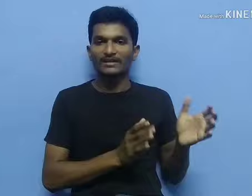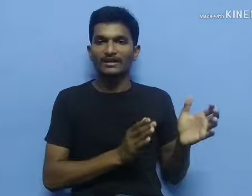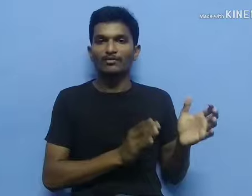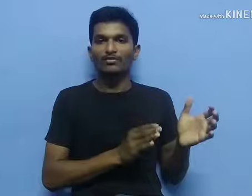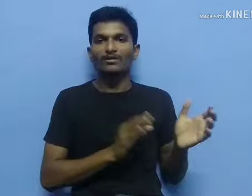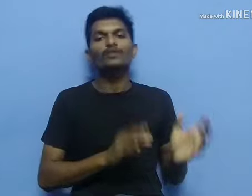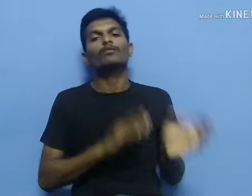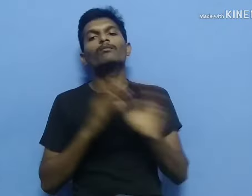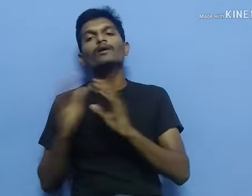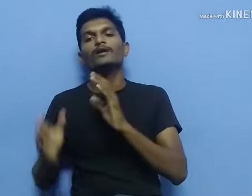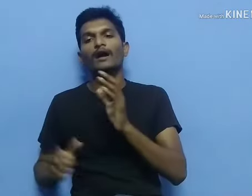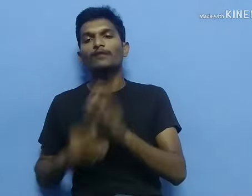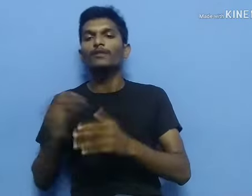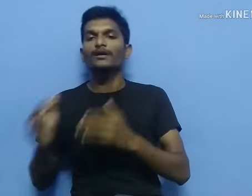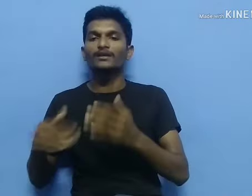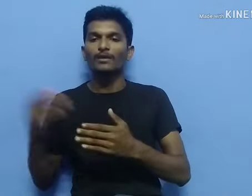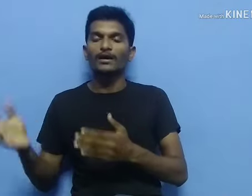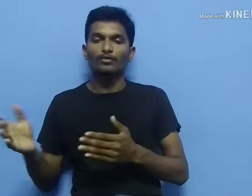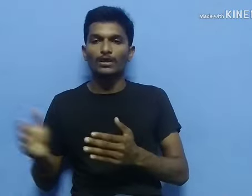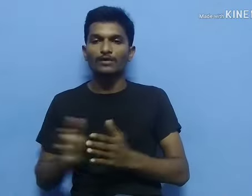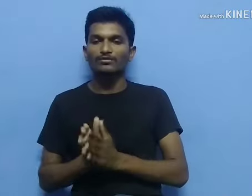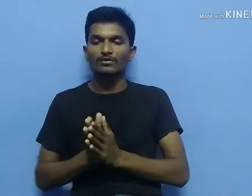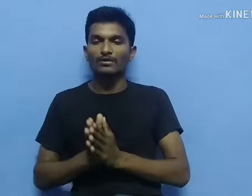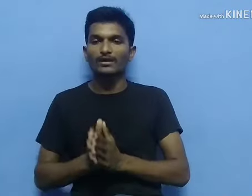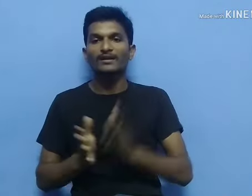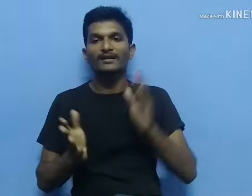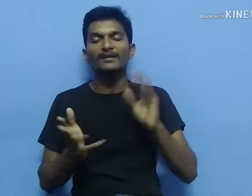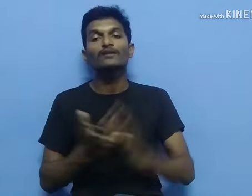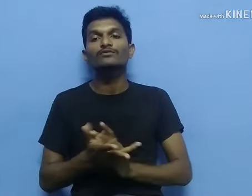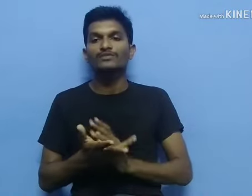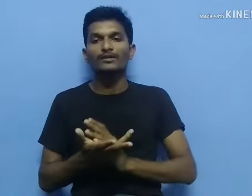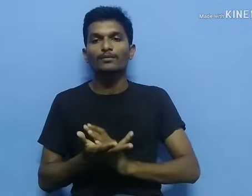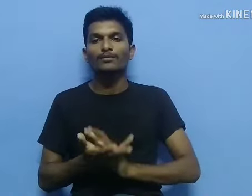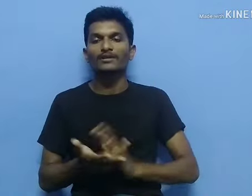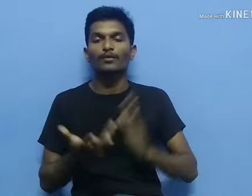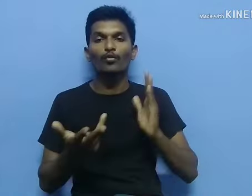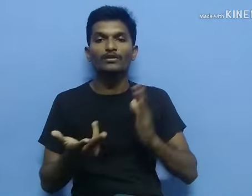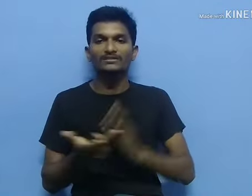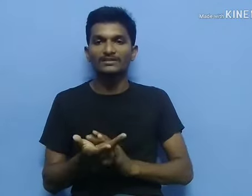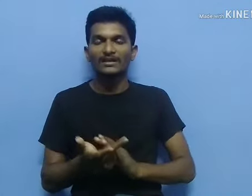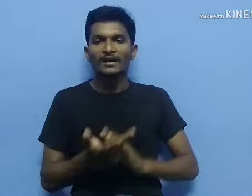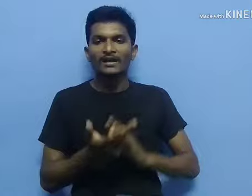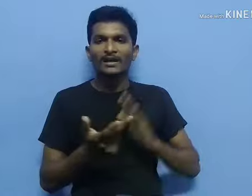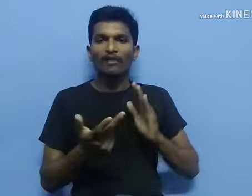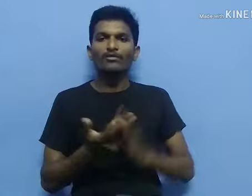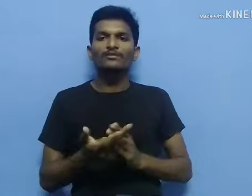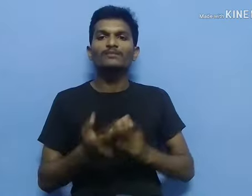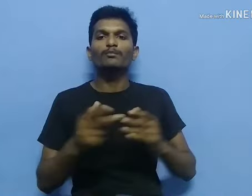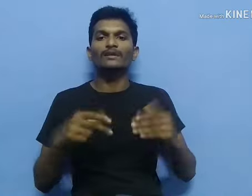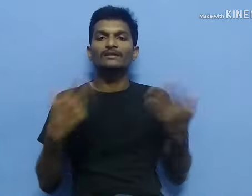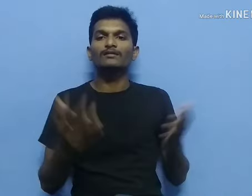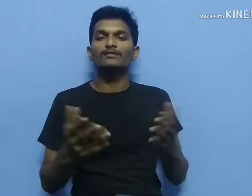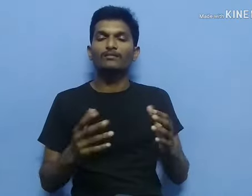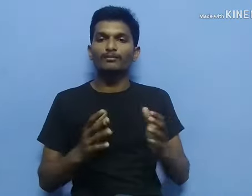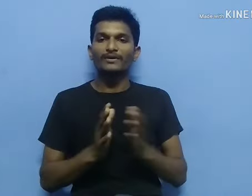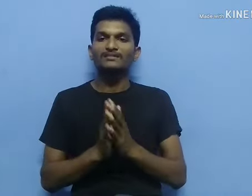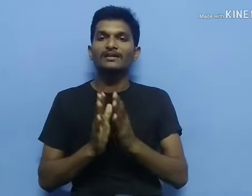என்ன பண்ணுவாங்கன்னா ரொம்ப அன்பு அதிகமா காட்டுவாங்க அப்படின்னு சொல்றாங்க. ரெண்டாவது விஷயம் என்னன்னு பாத்தீங்கன்னா, மோடஸ்ட், அவங்க வந்து மத்த பெருசா